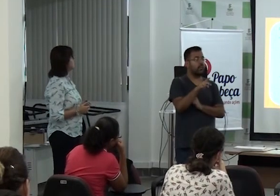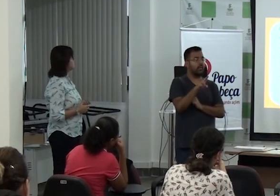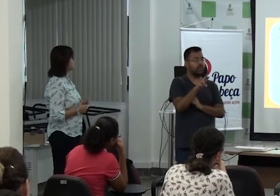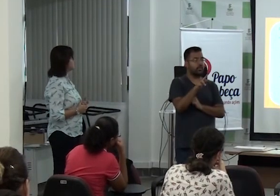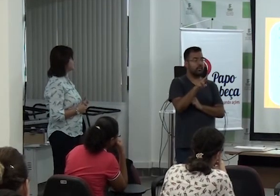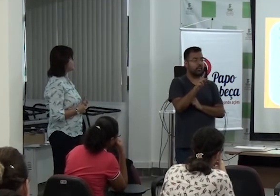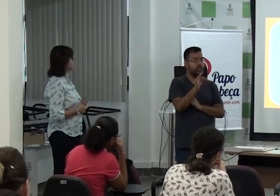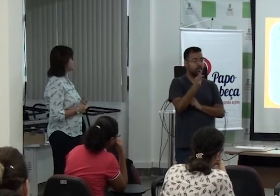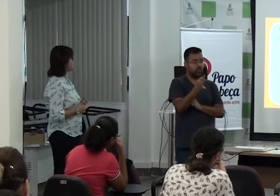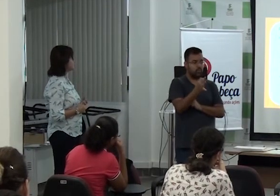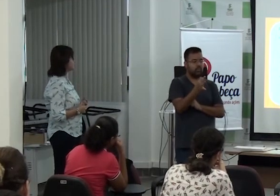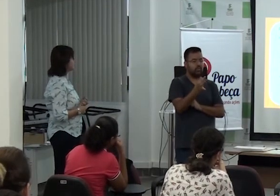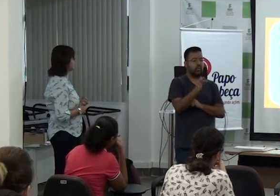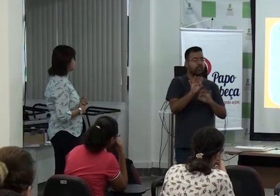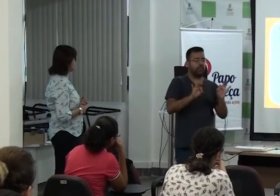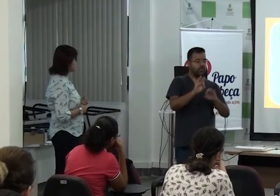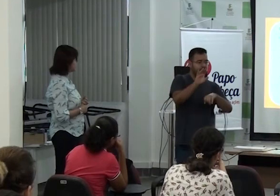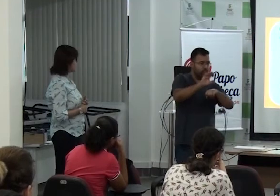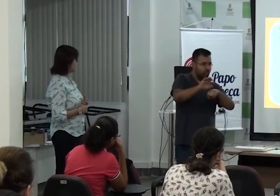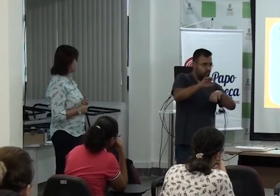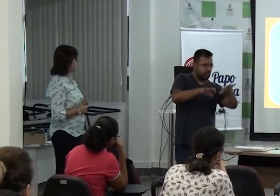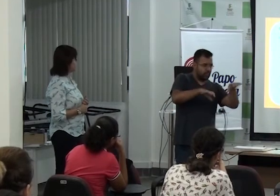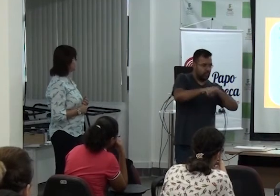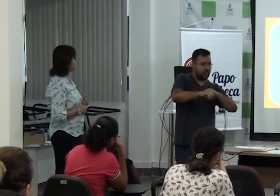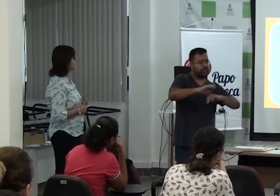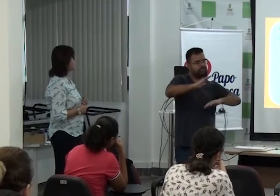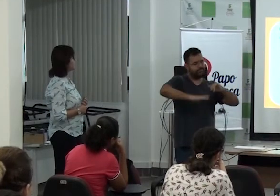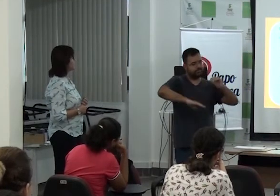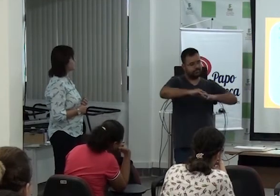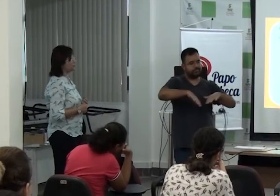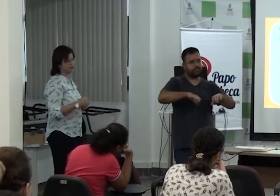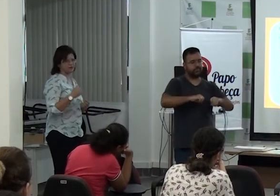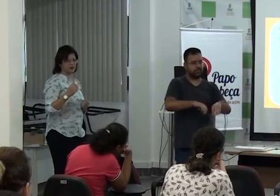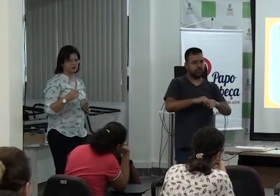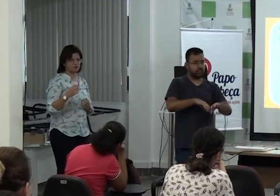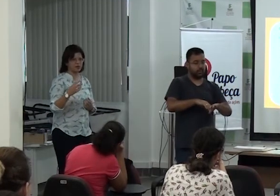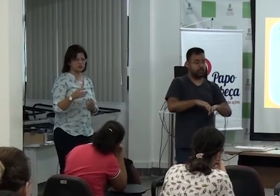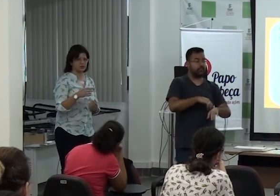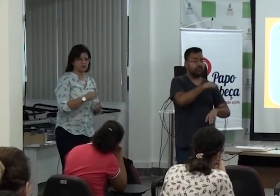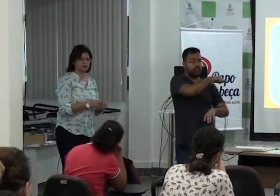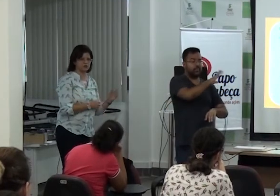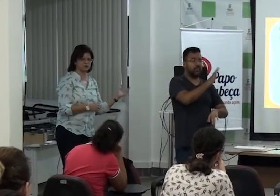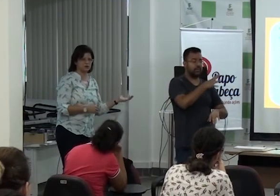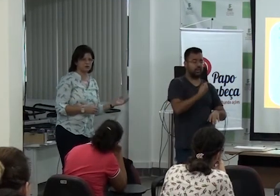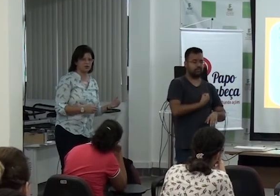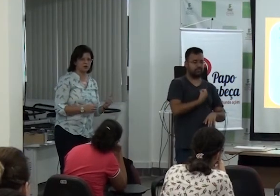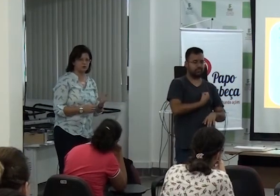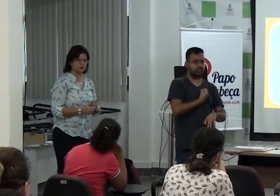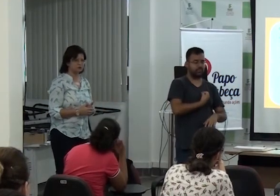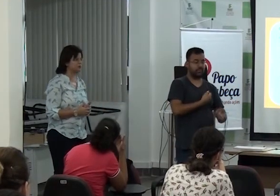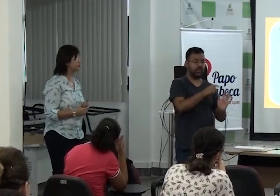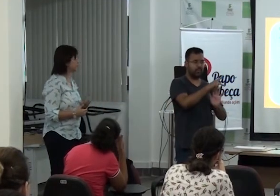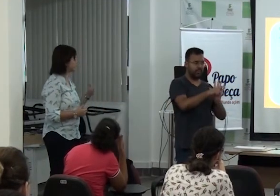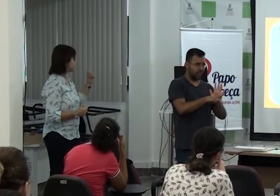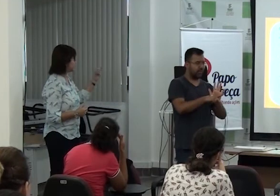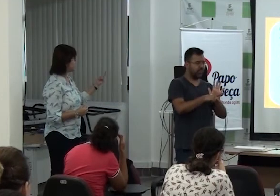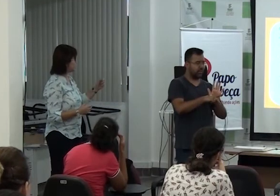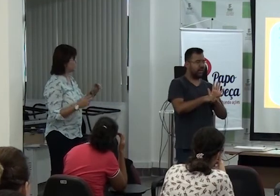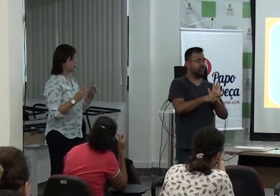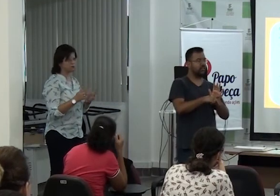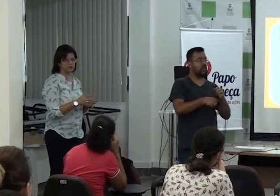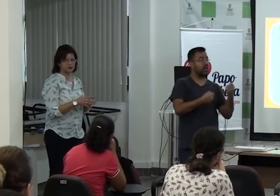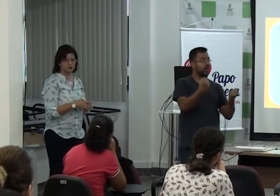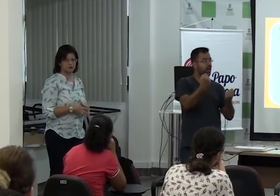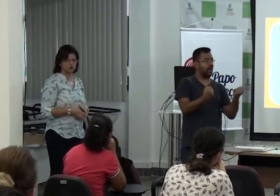acompanhamento de um curso de formação de profissionais da educação. E, como ela faz parte daquele projeto do carro autônomo, ela